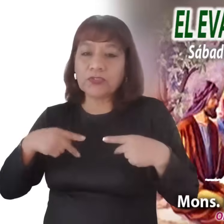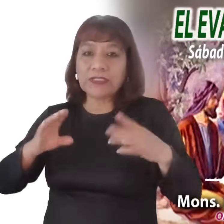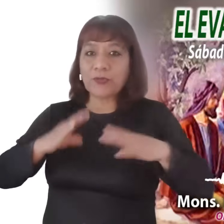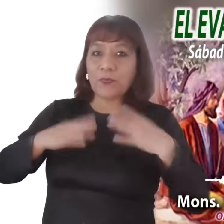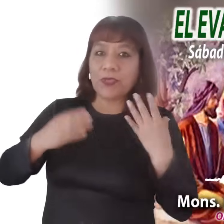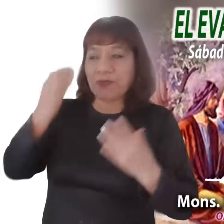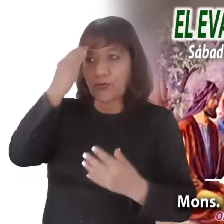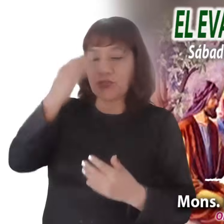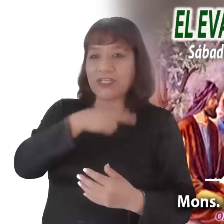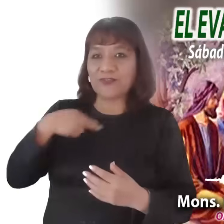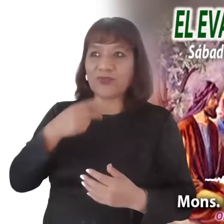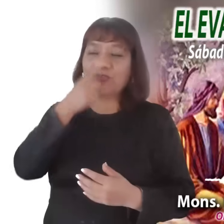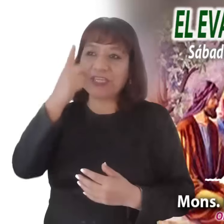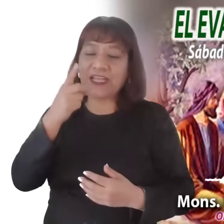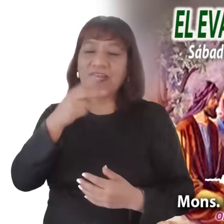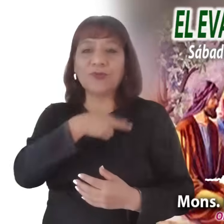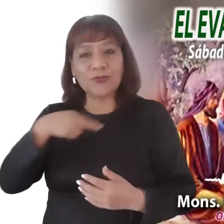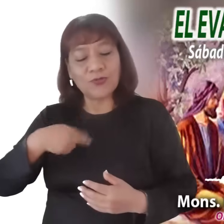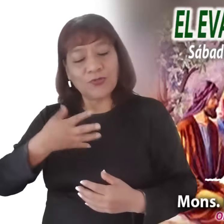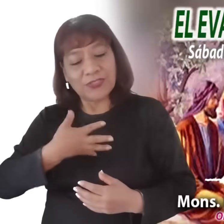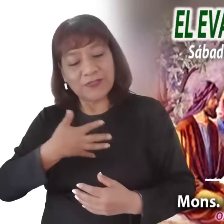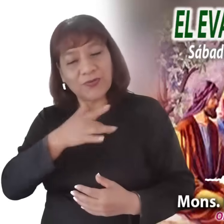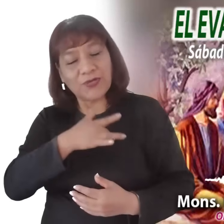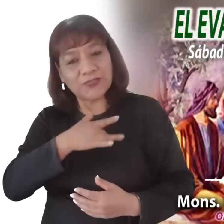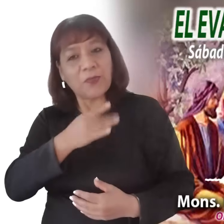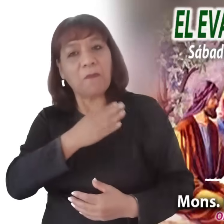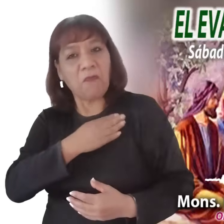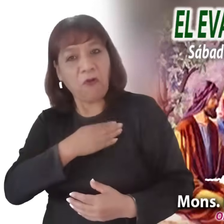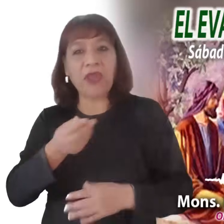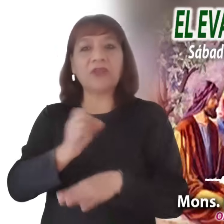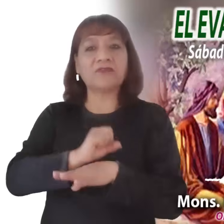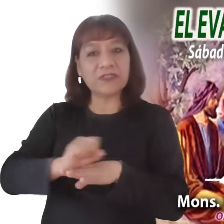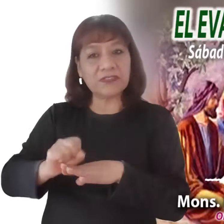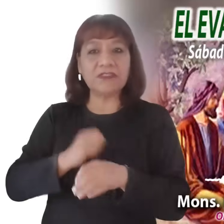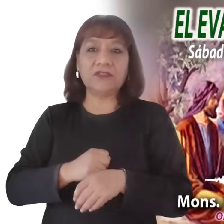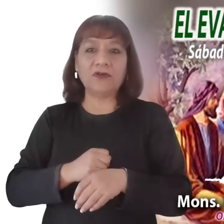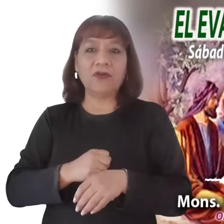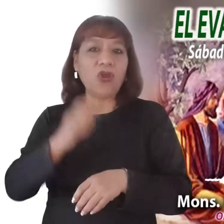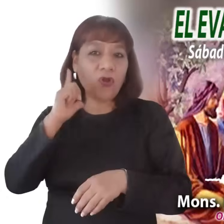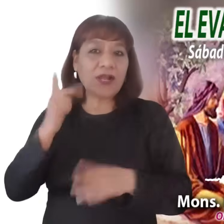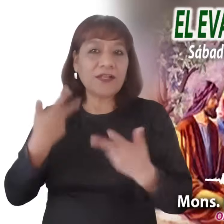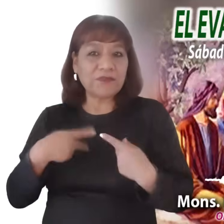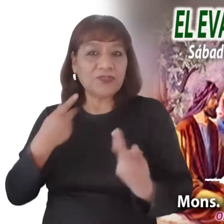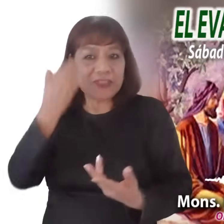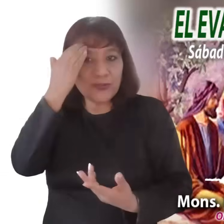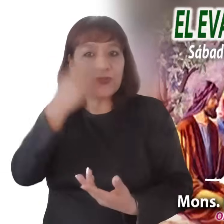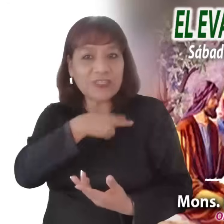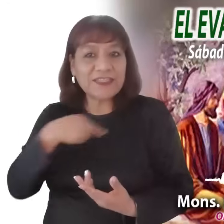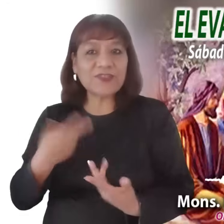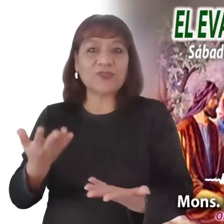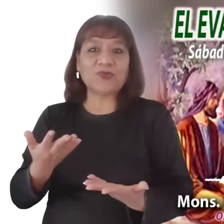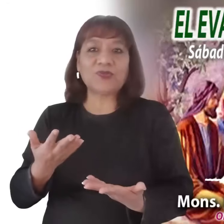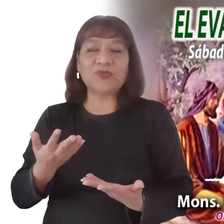un corazón donde no hay doblez. Qué bueno que se hablara de nosotros